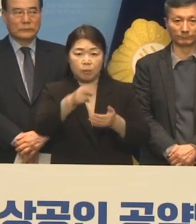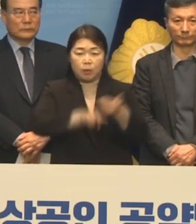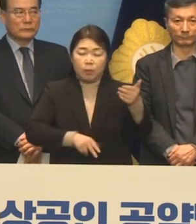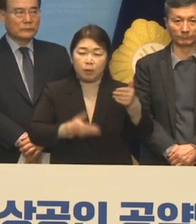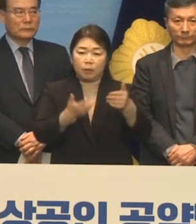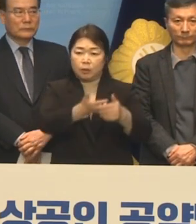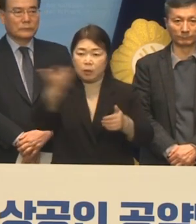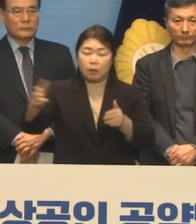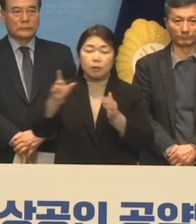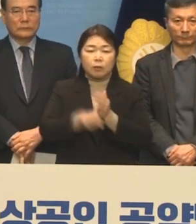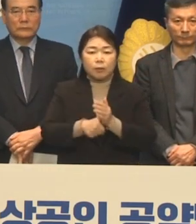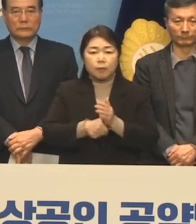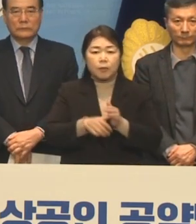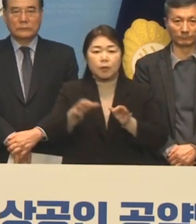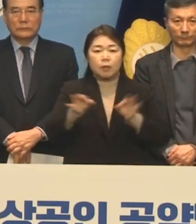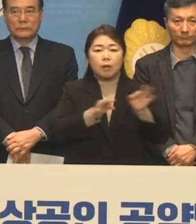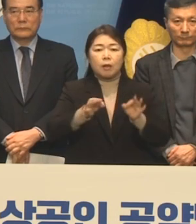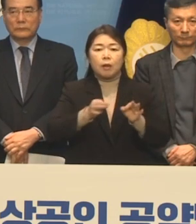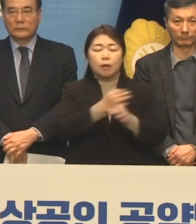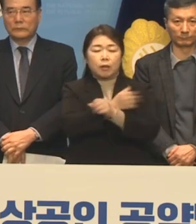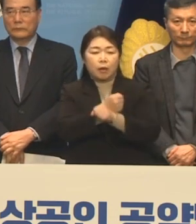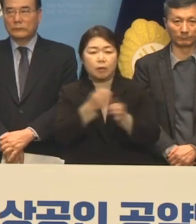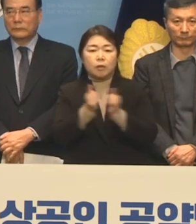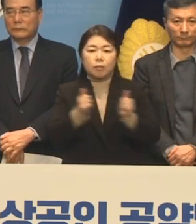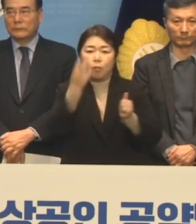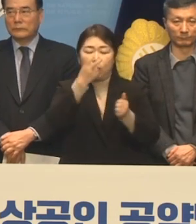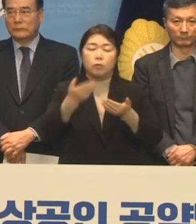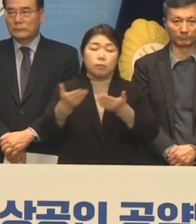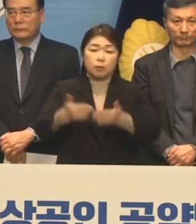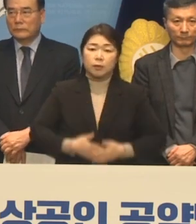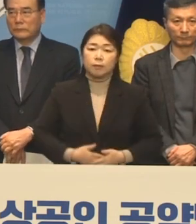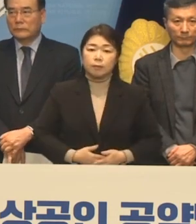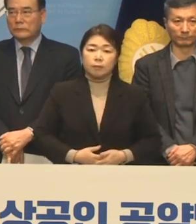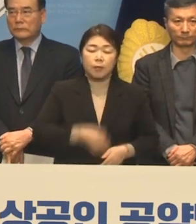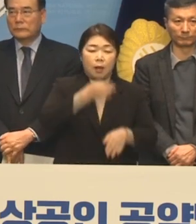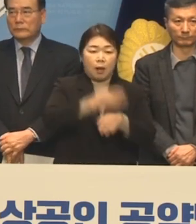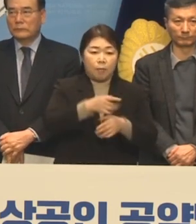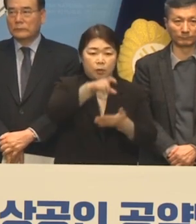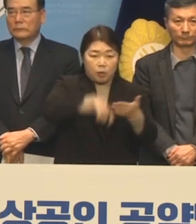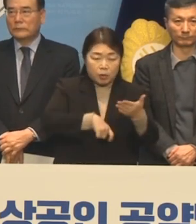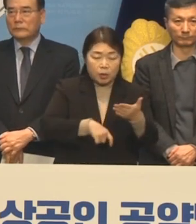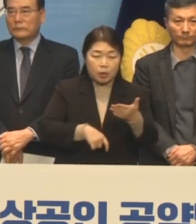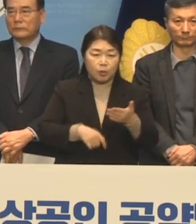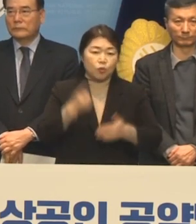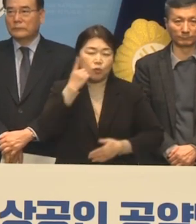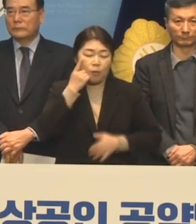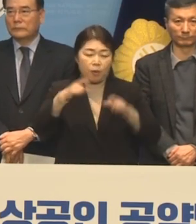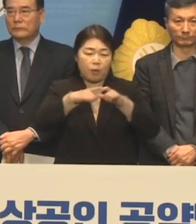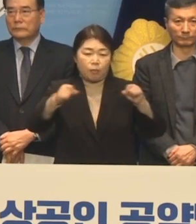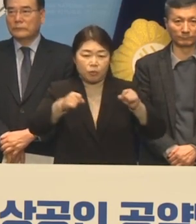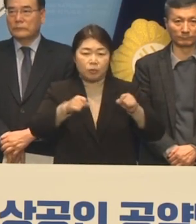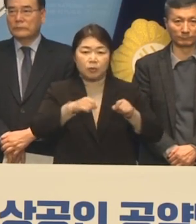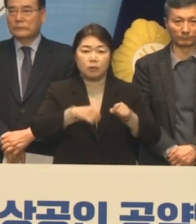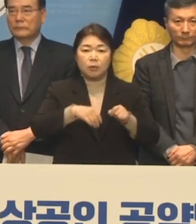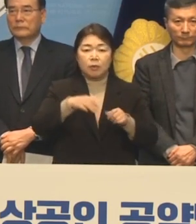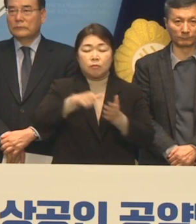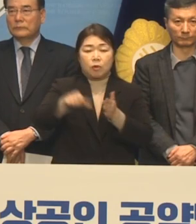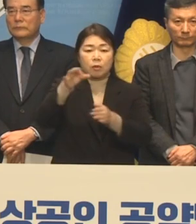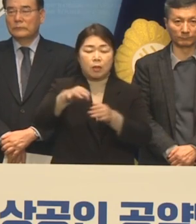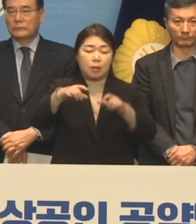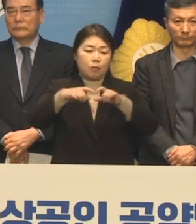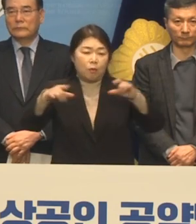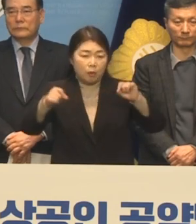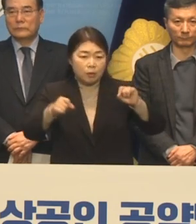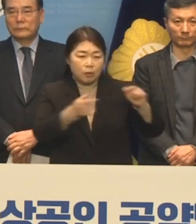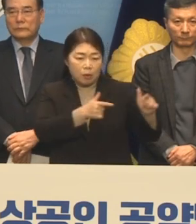임차인을 보호하도록 하겠습니다. 간편결제와 모바일 상품권 등 결제 수단이 다양화되면서 소비자